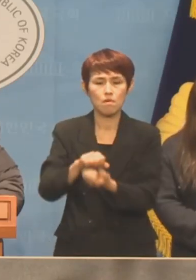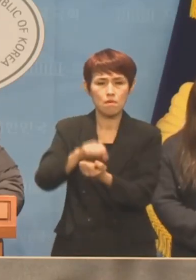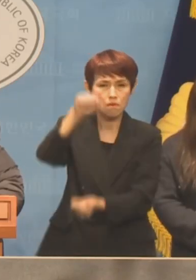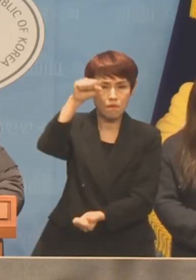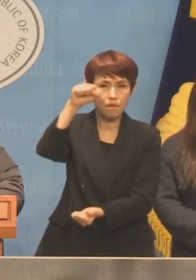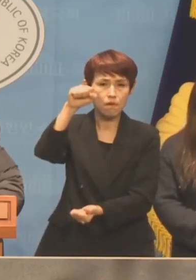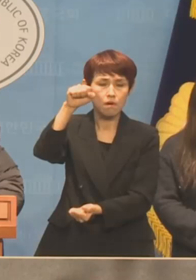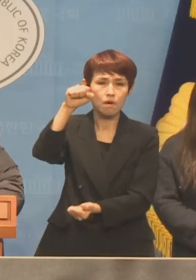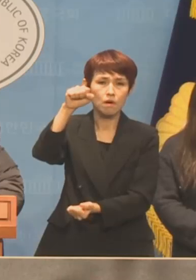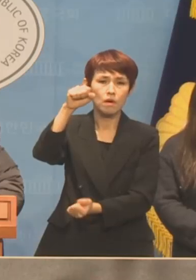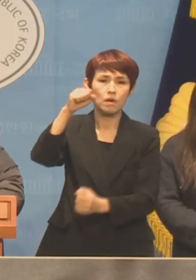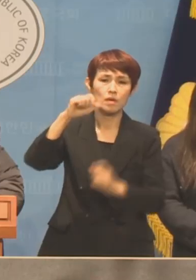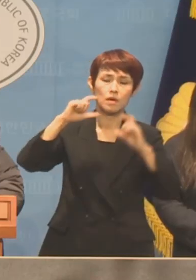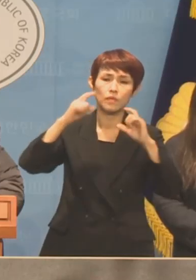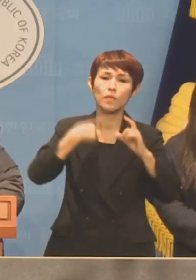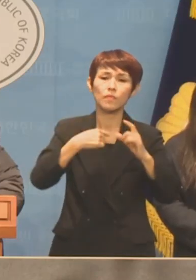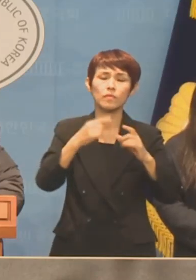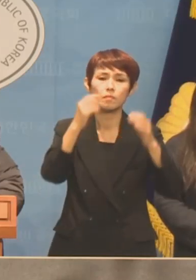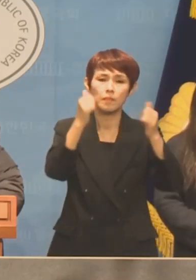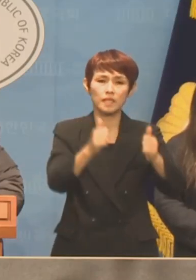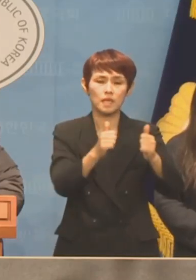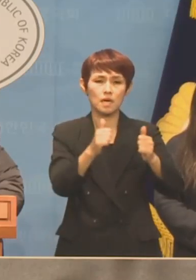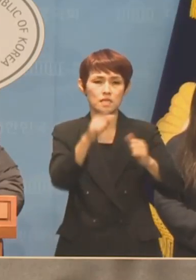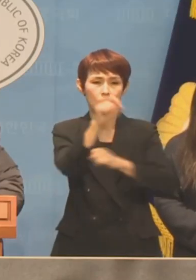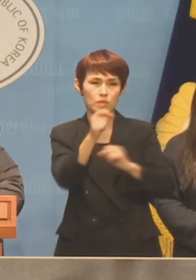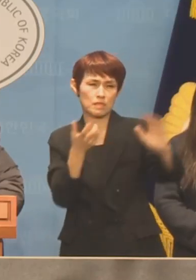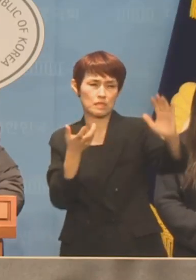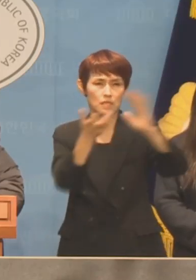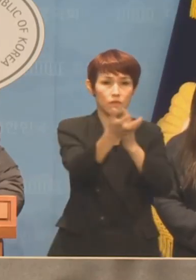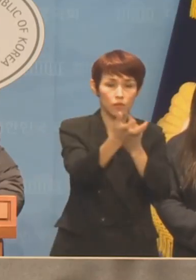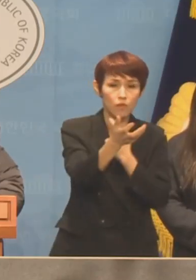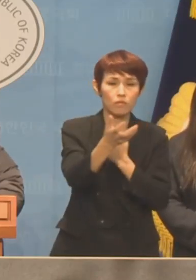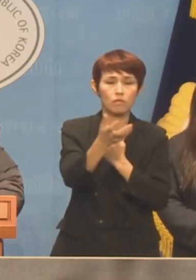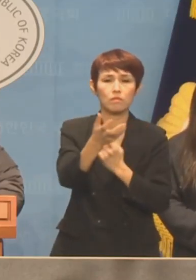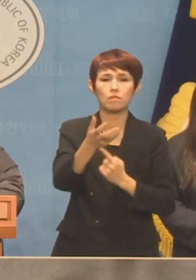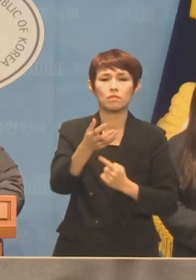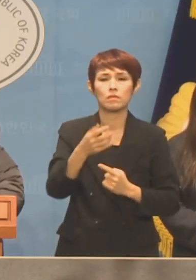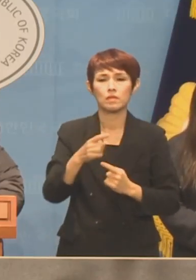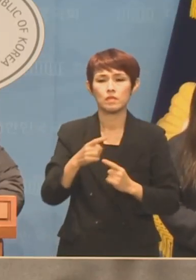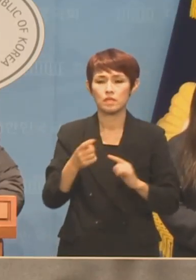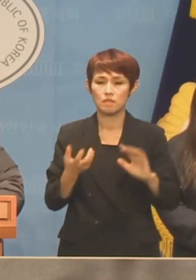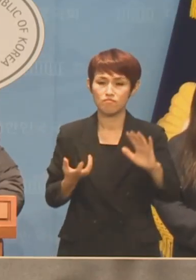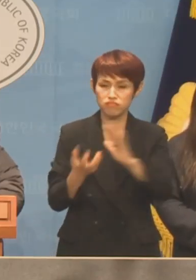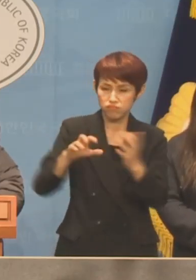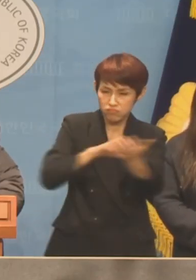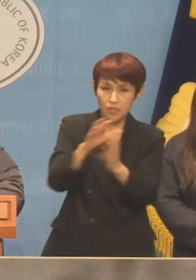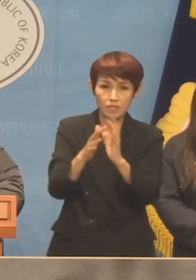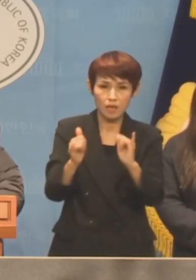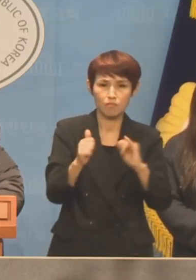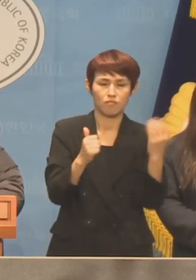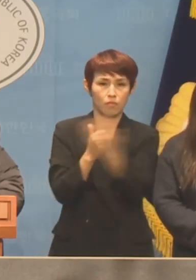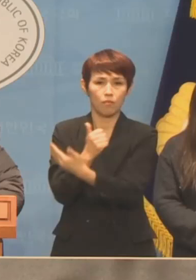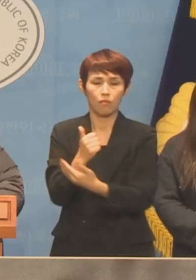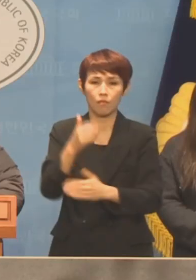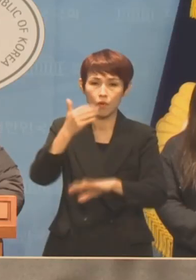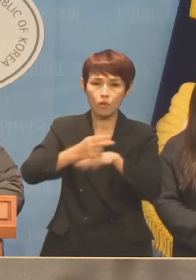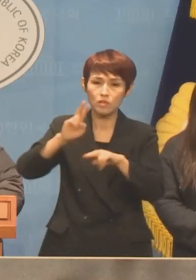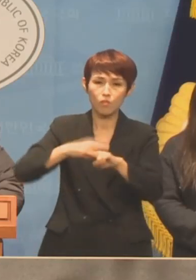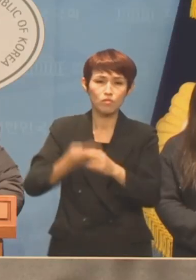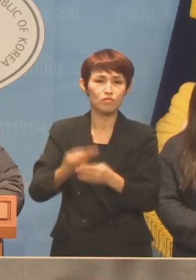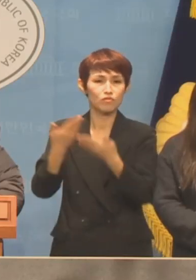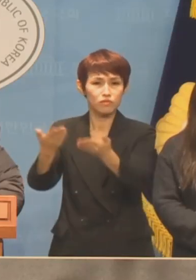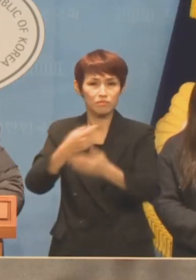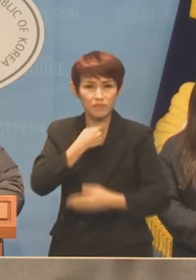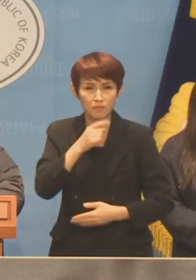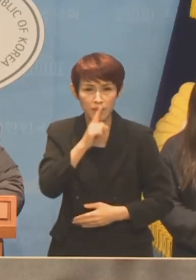사무실을 노려 습격하는 윤석열 지지 폭력 시위대를 옹호하고 심지어는 선물로 위로하려는 발언을